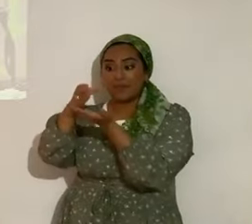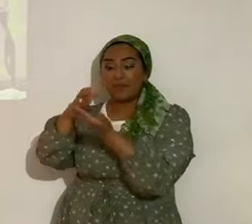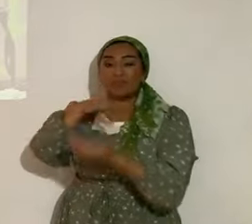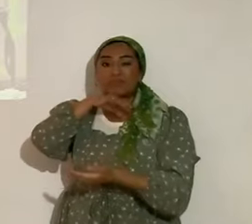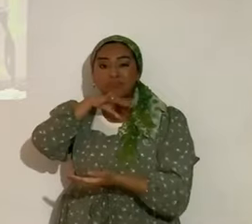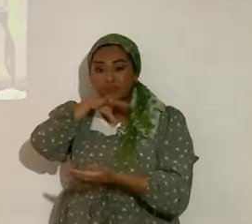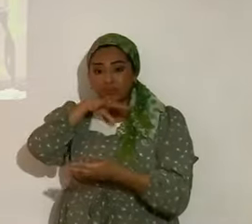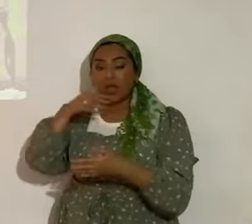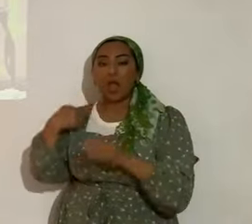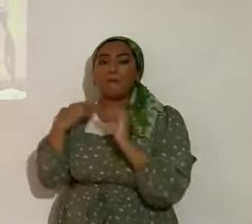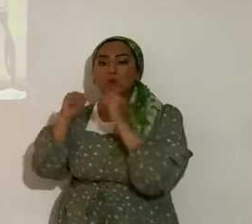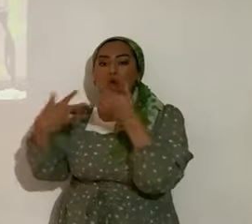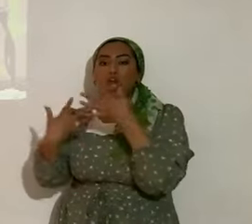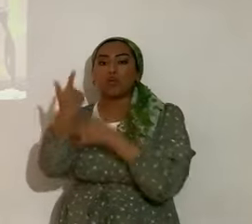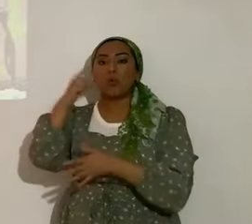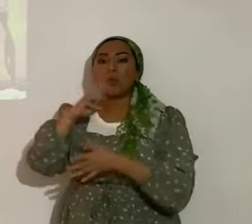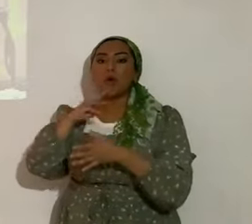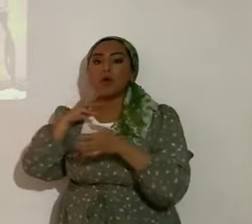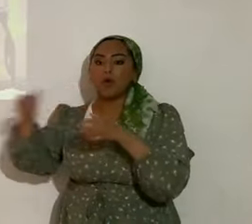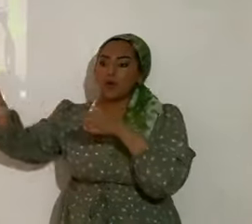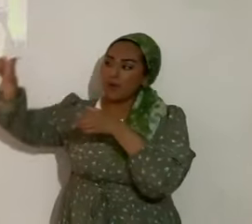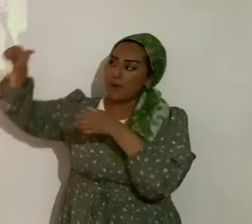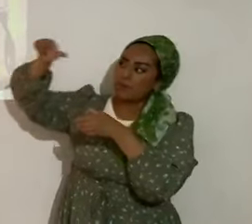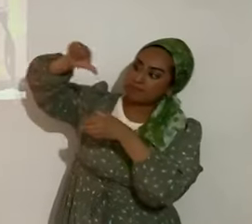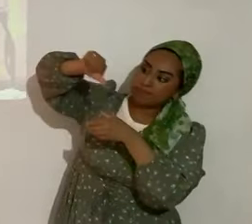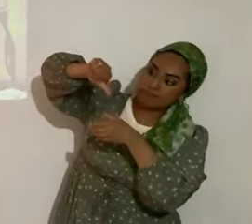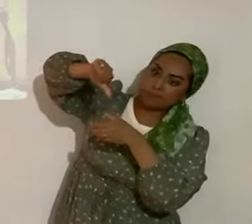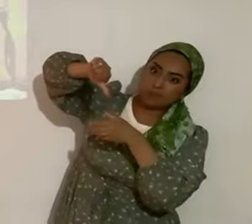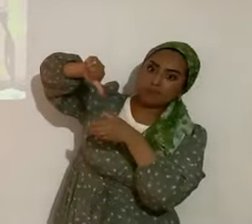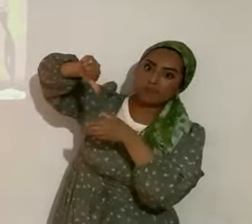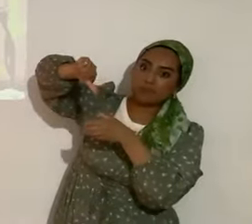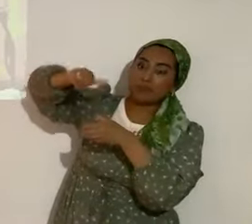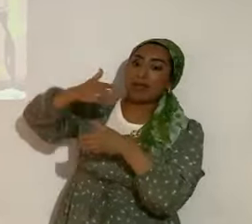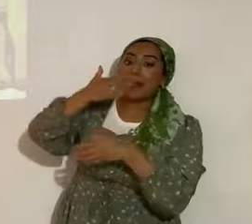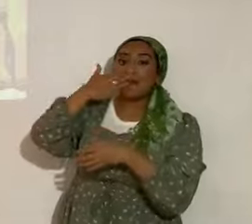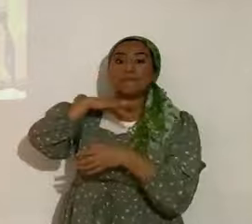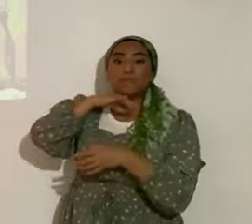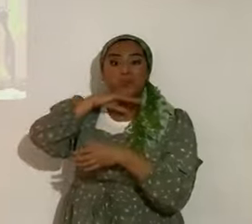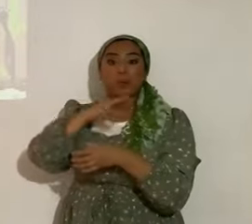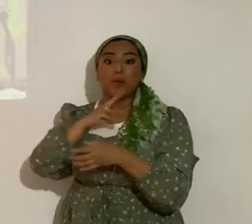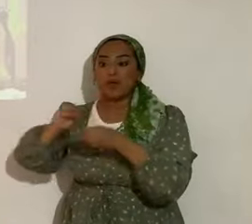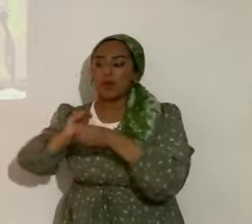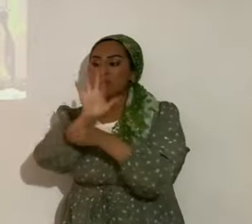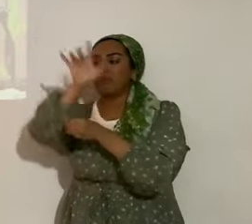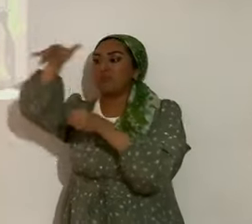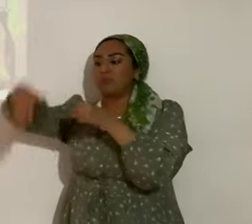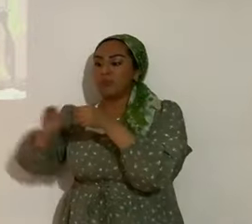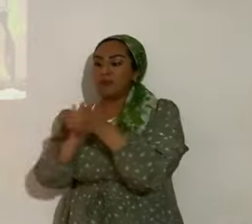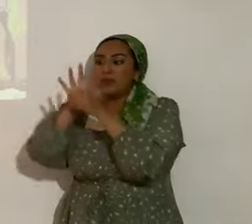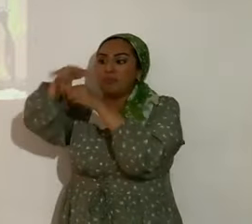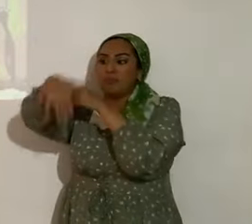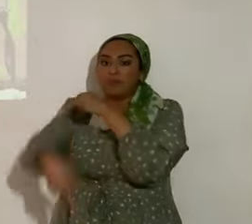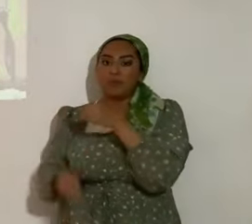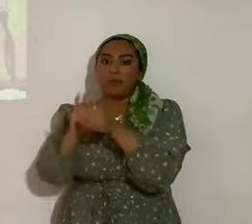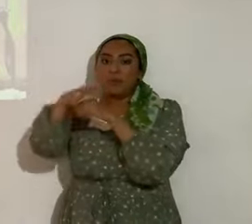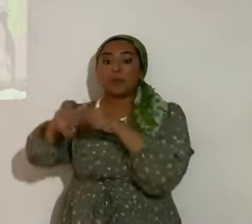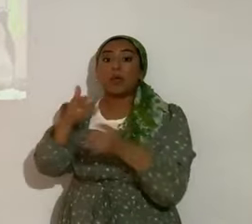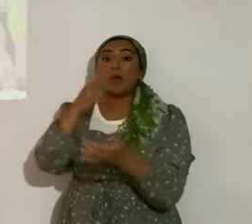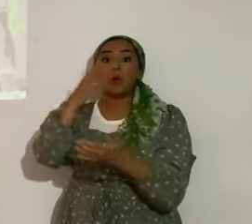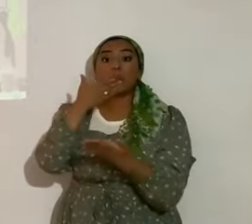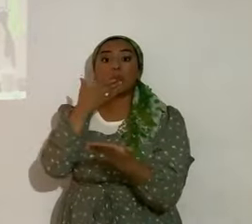poner agua, vaciar agua limpia, limpia, limpia, limpia, mucha agua y se va a salir toda el agua sucia. ¿Sí? Ese es el agua de la